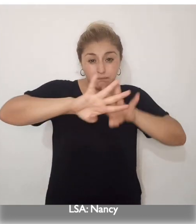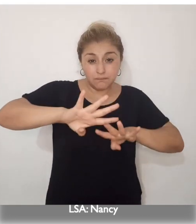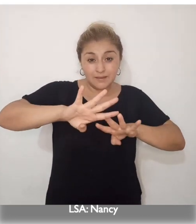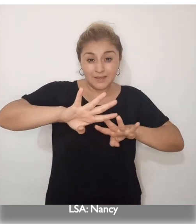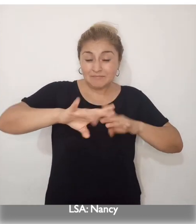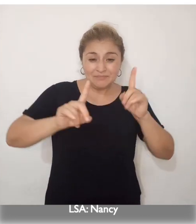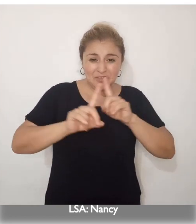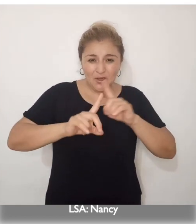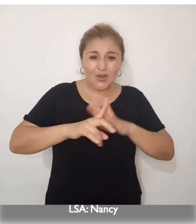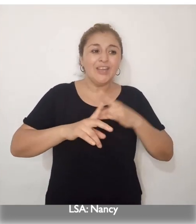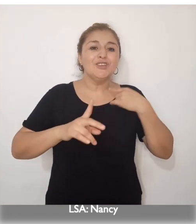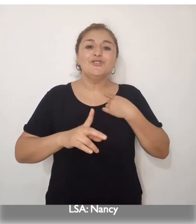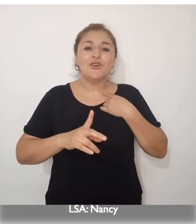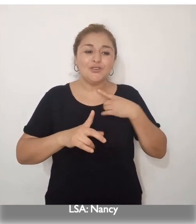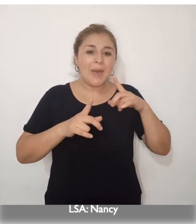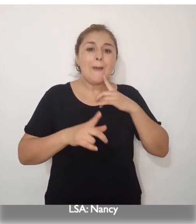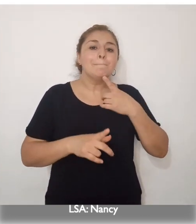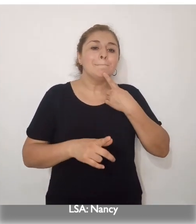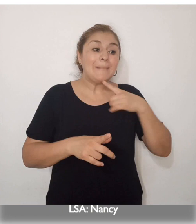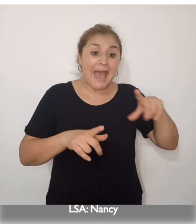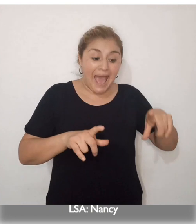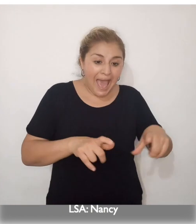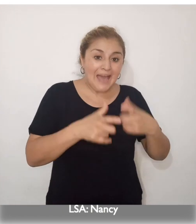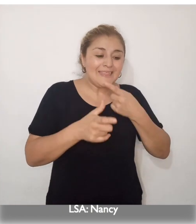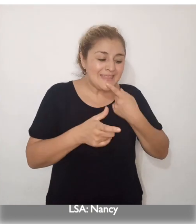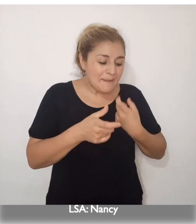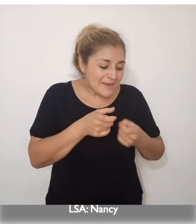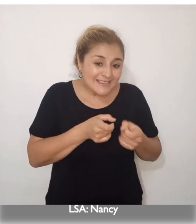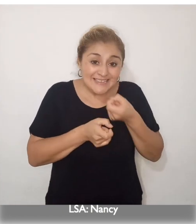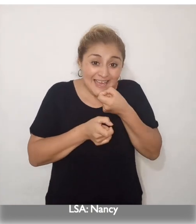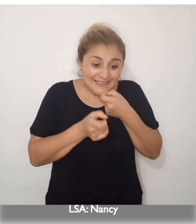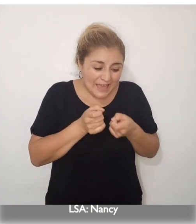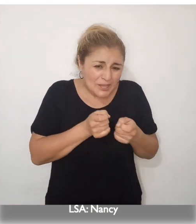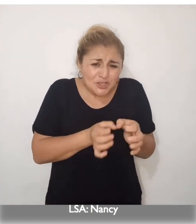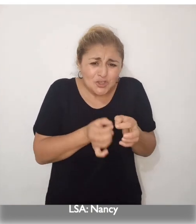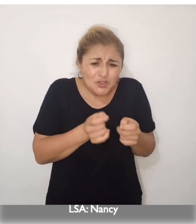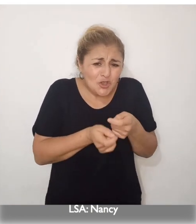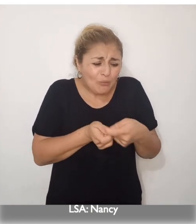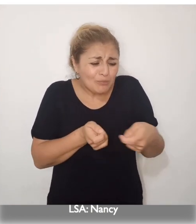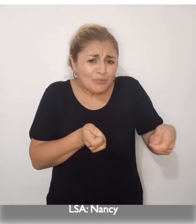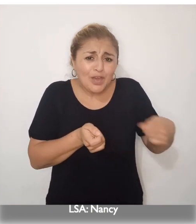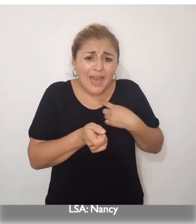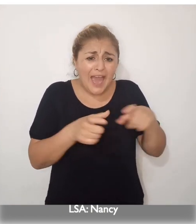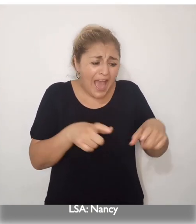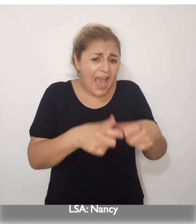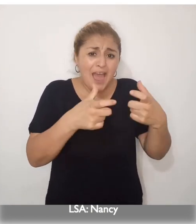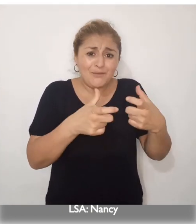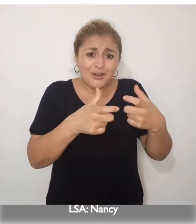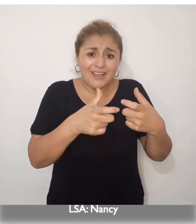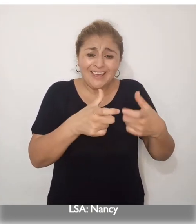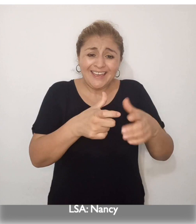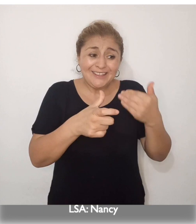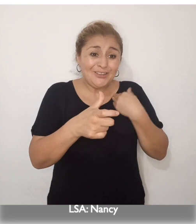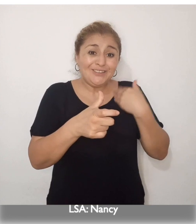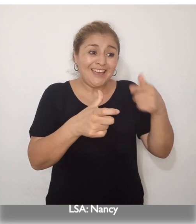es porque cuando el grateus da su fruto es un fruto rojo muy pequeñito pero